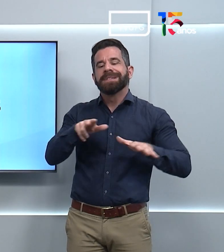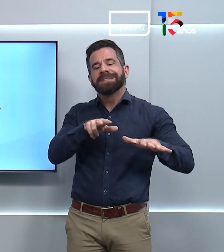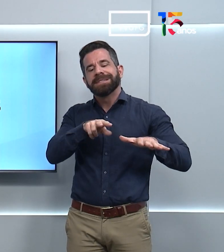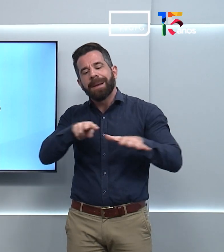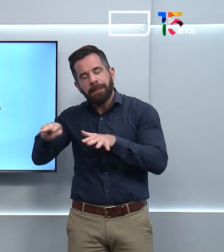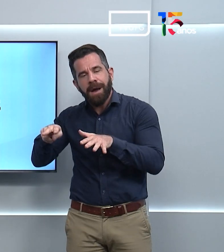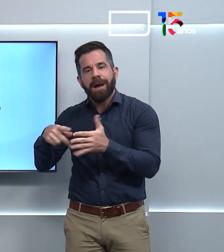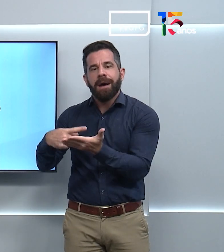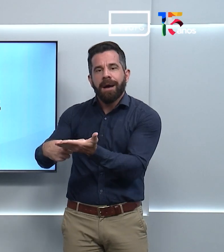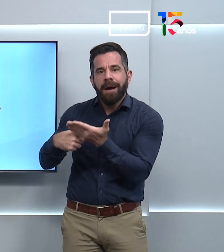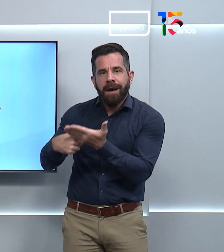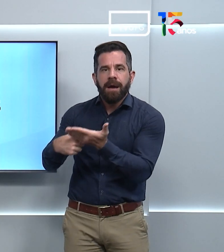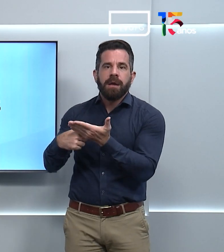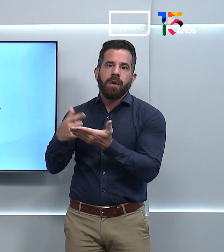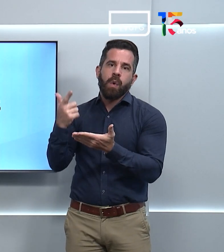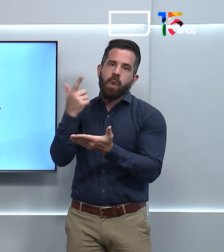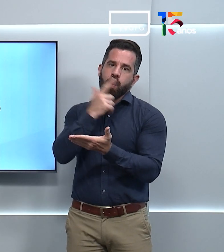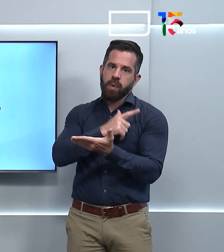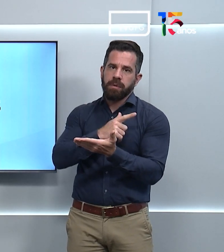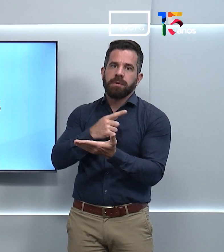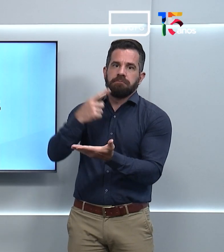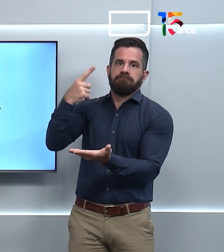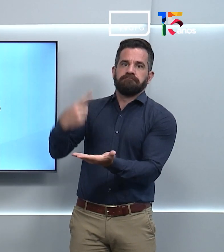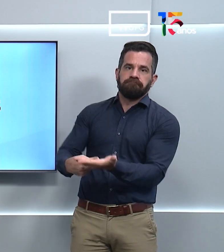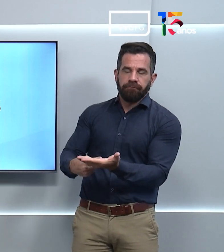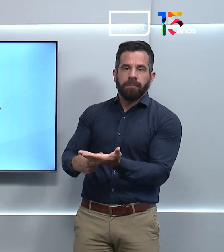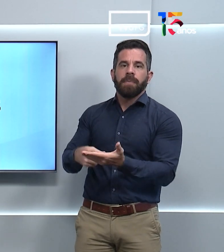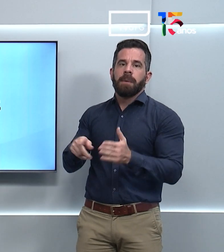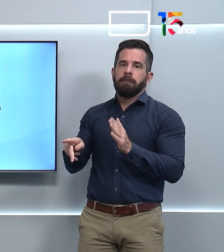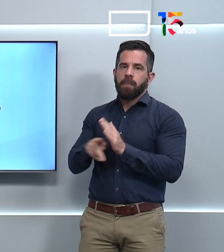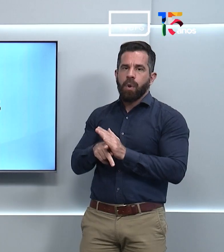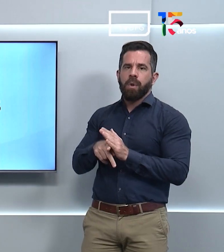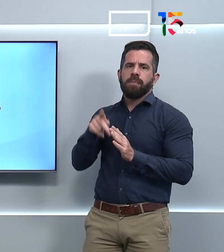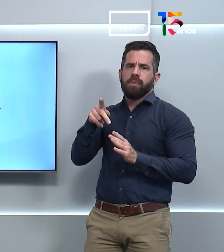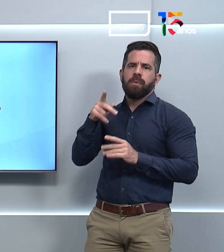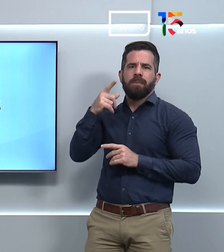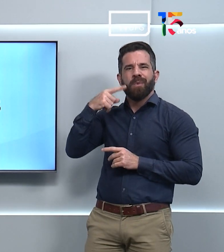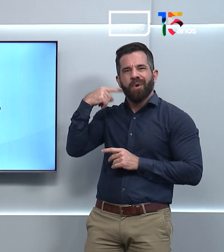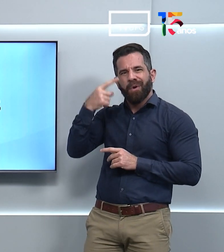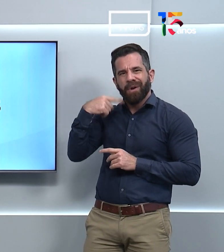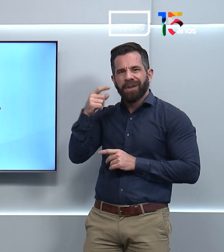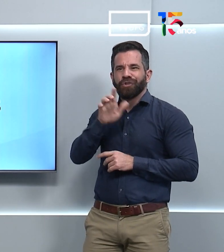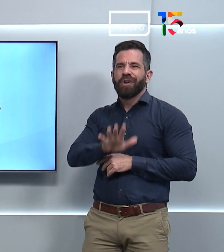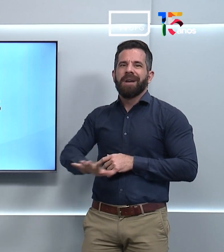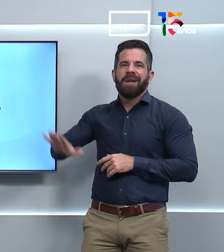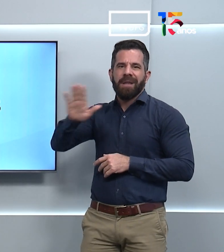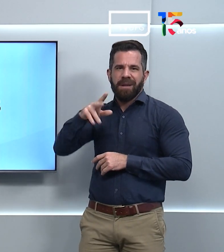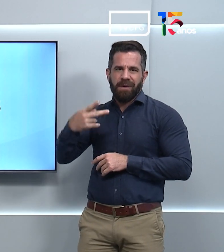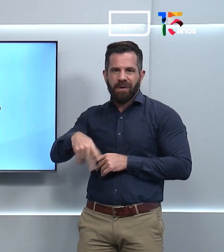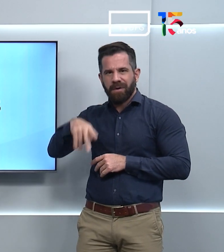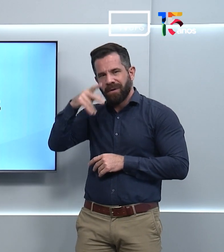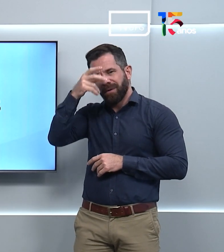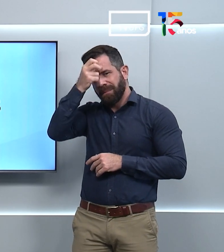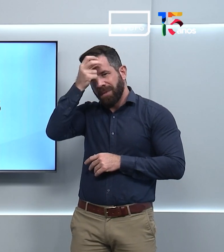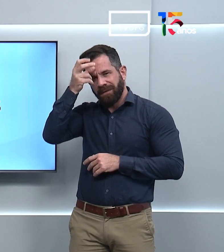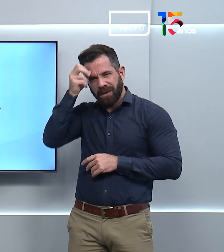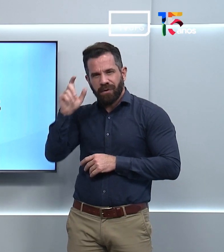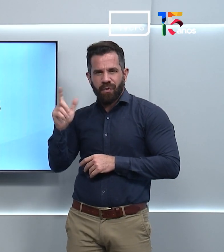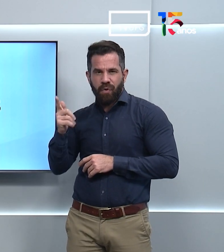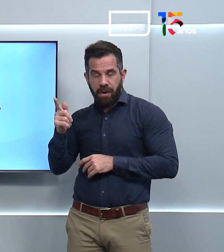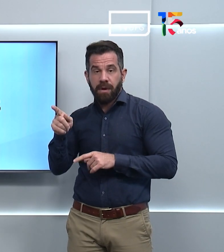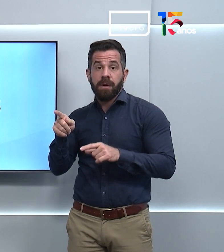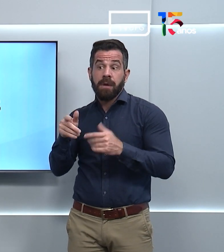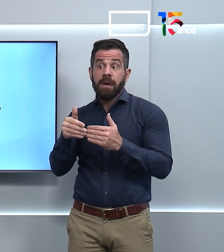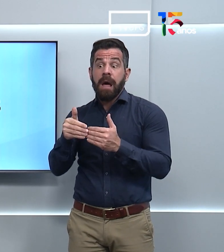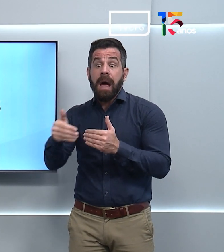ação é promovida pela Procuradoria-Geral do município e pela Secretaria da Fazenda. E ela será encerrada na próxima sexta-feira. Então, você tem alguns